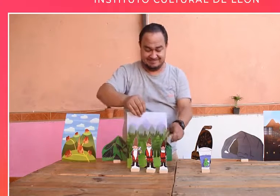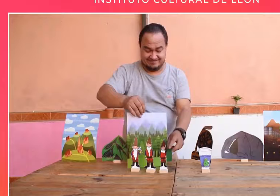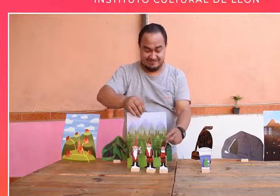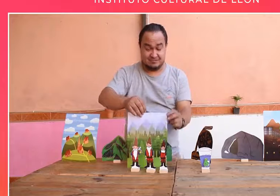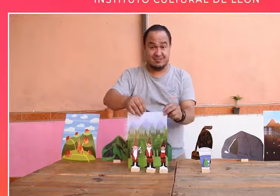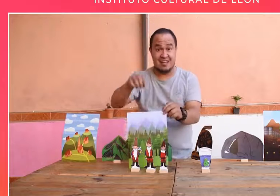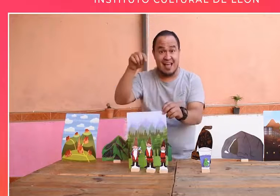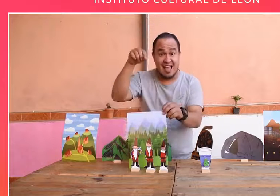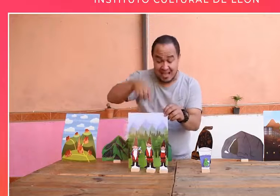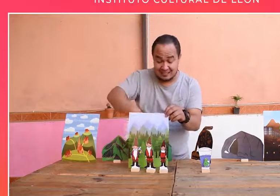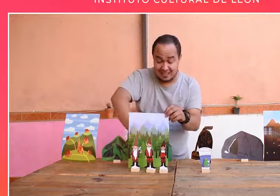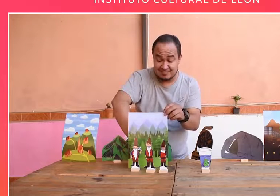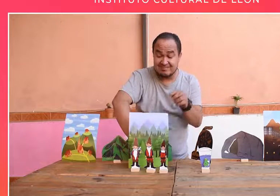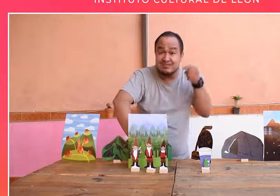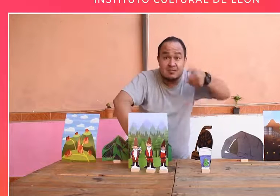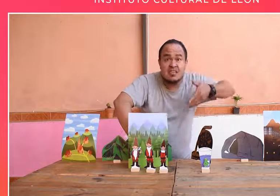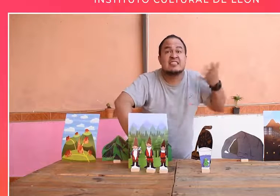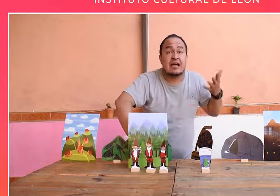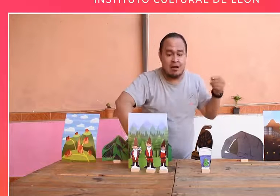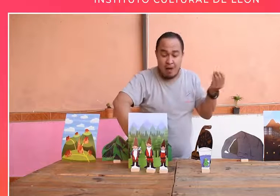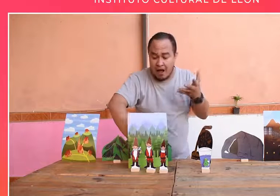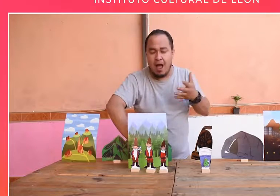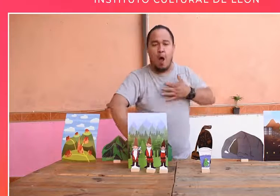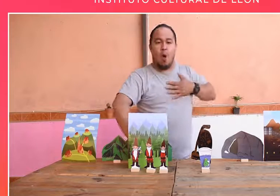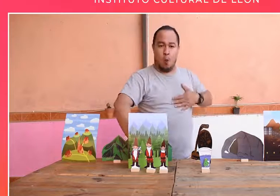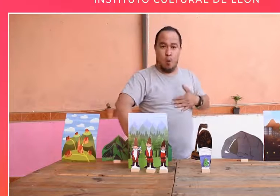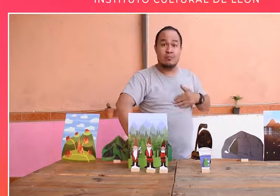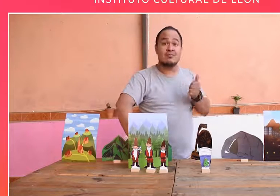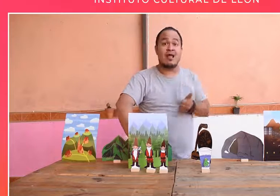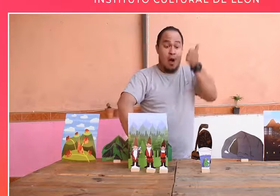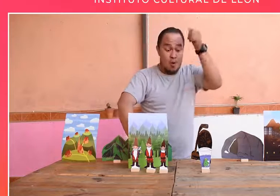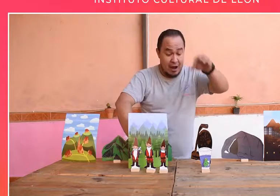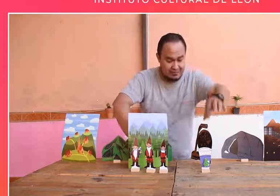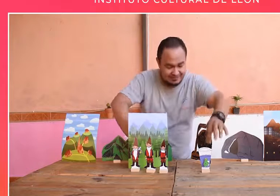las aguas bajaran, ellos podían regresar a trabajar dentro de la mina.